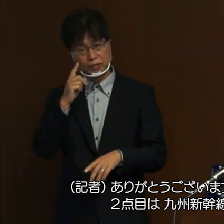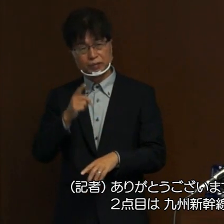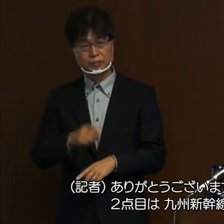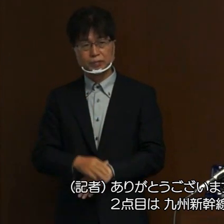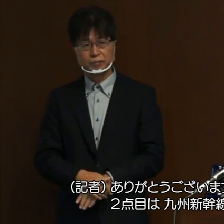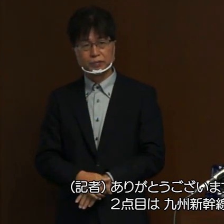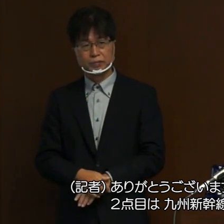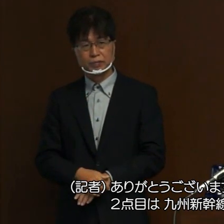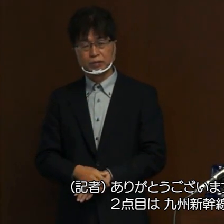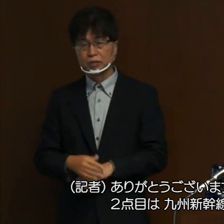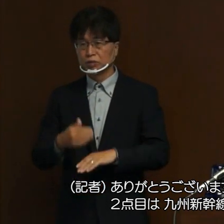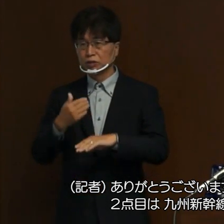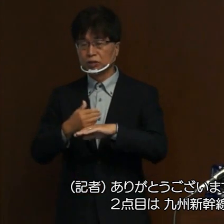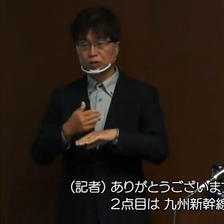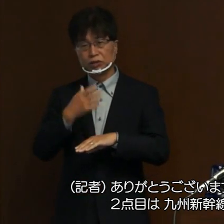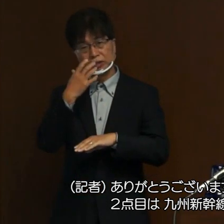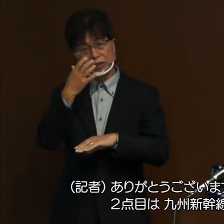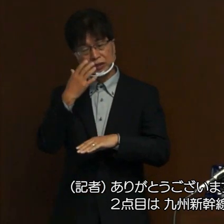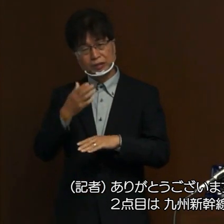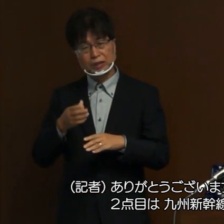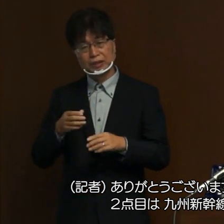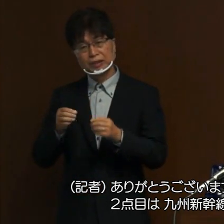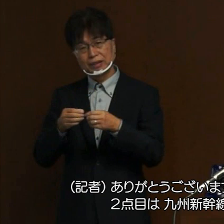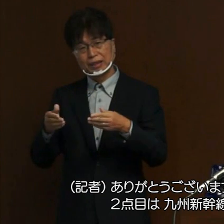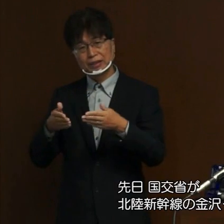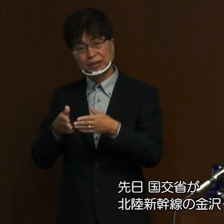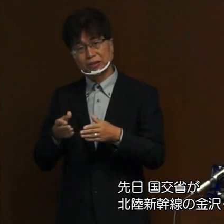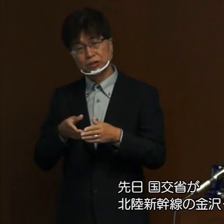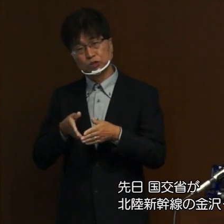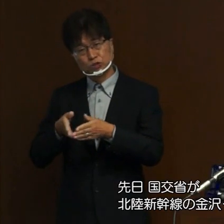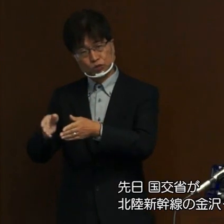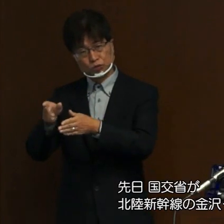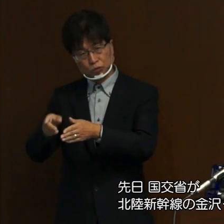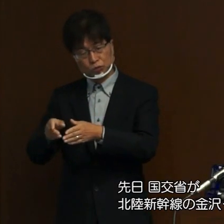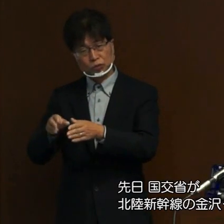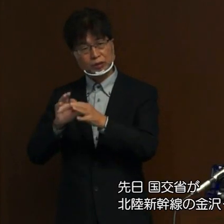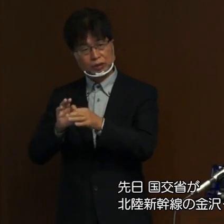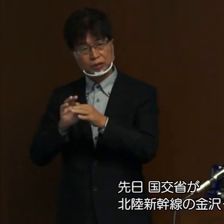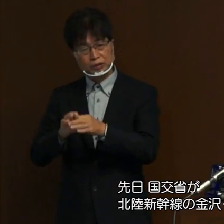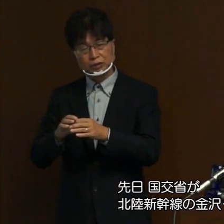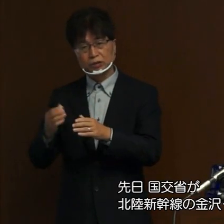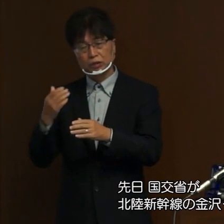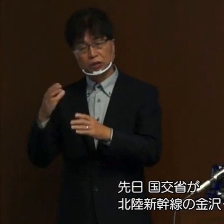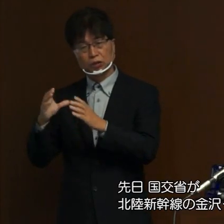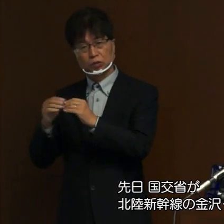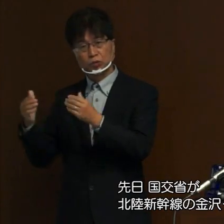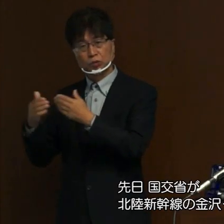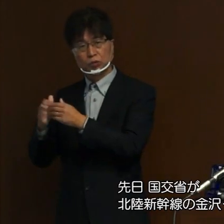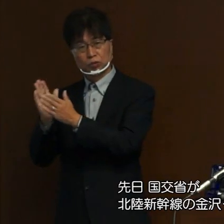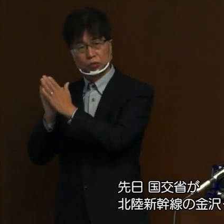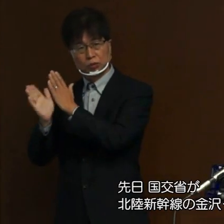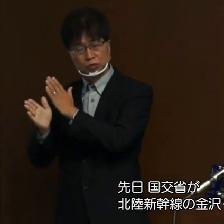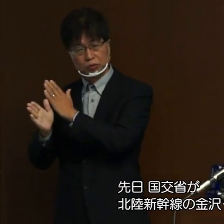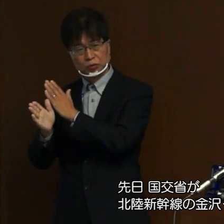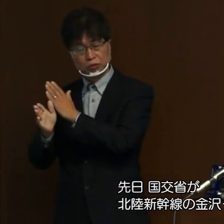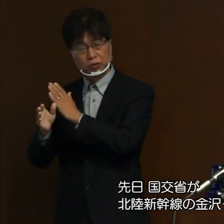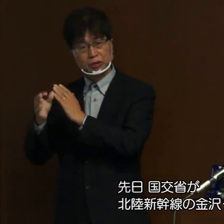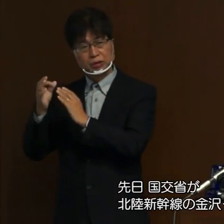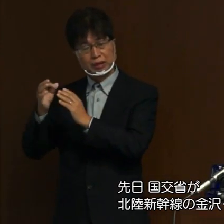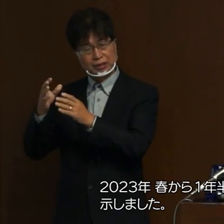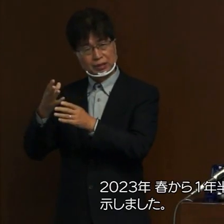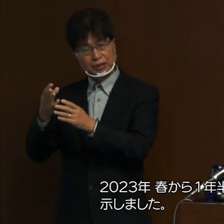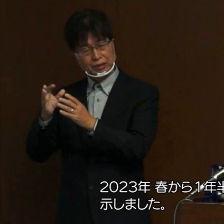2点目は九州新幹線長崎ルートに関してです。先日国交省が北陸新幹線の金沢敦賀間の開業